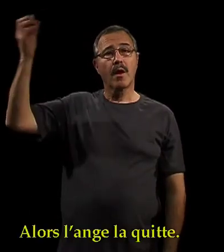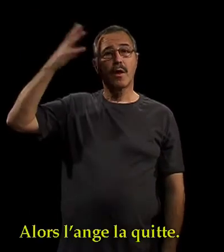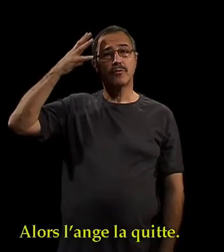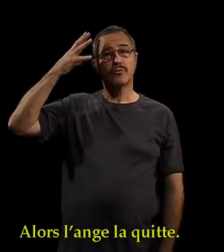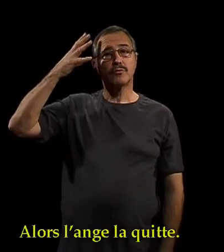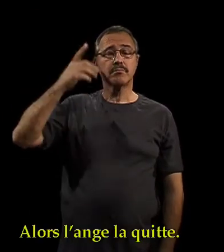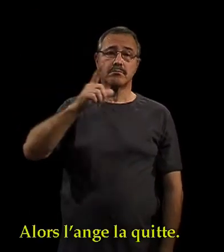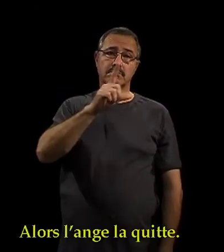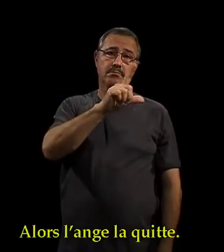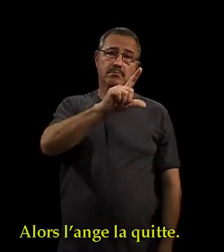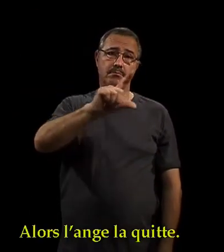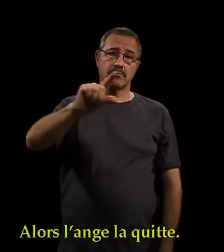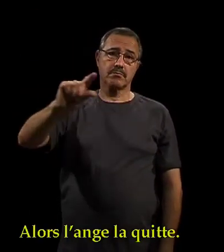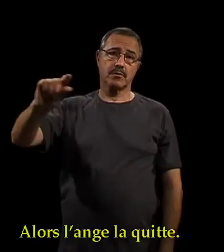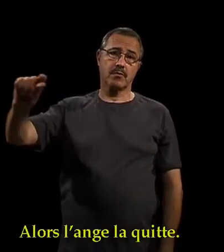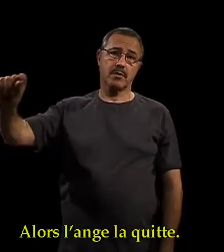Alors l'ange la quitte.